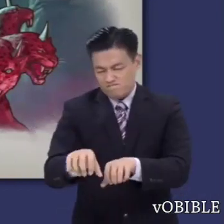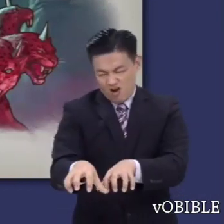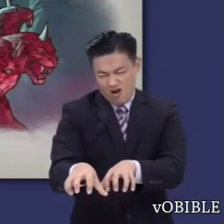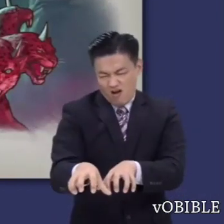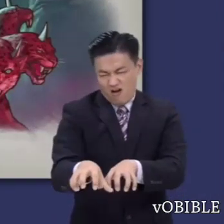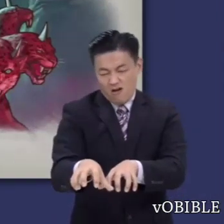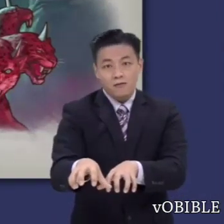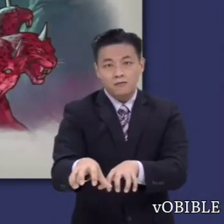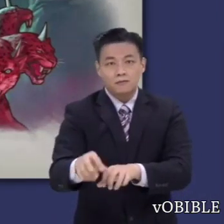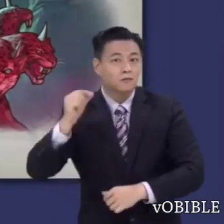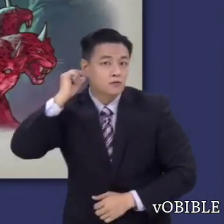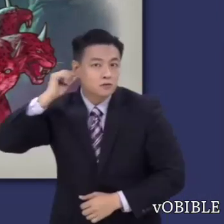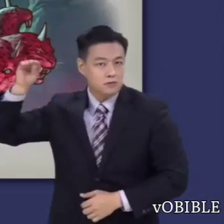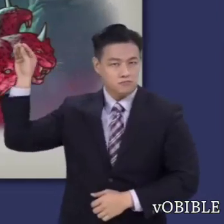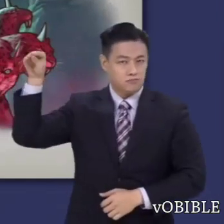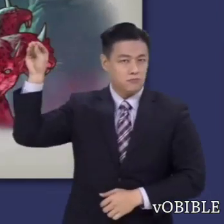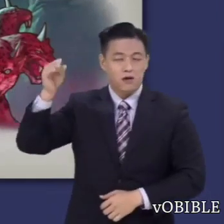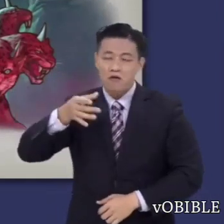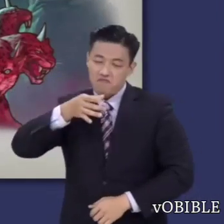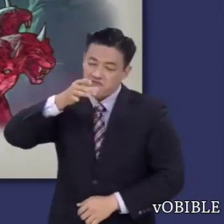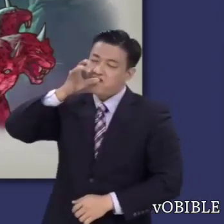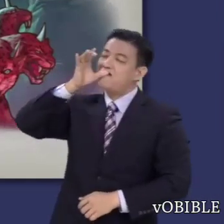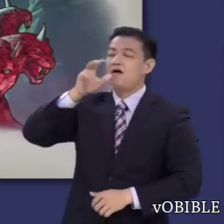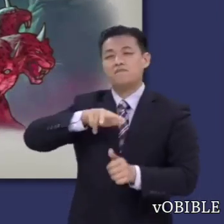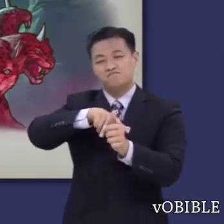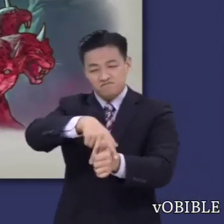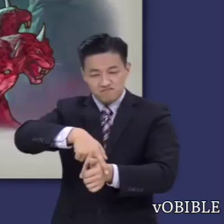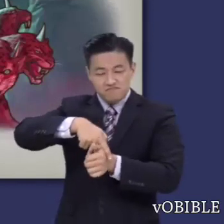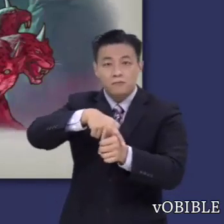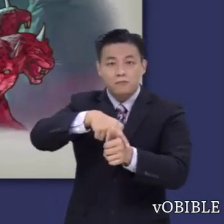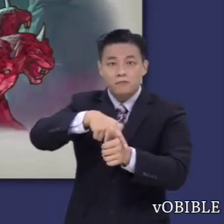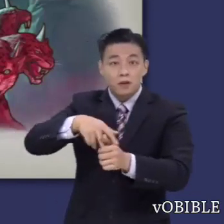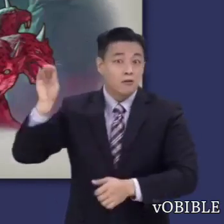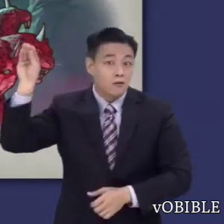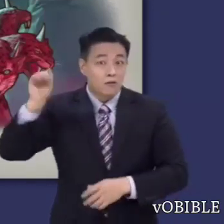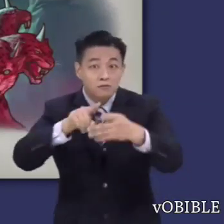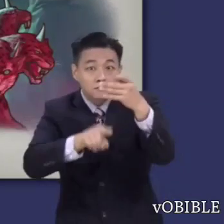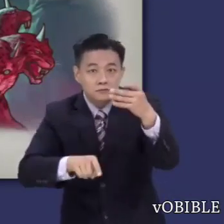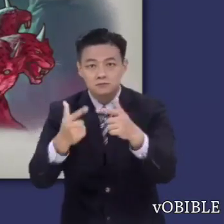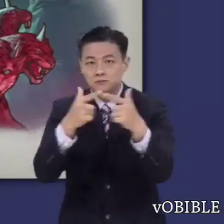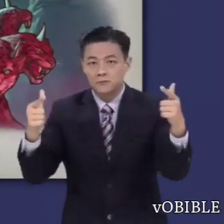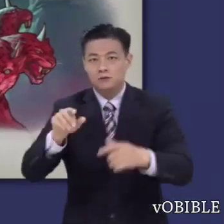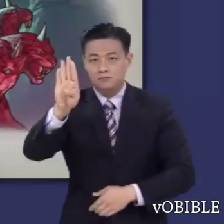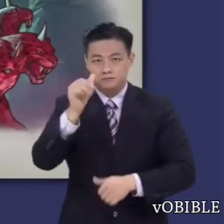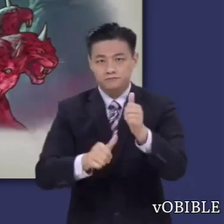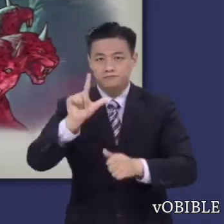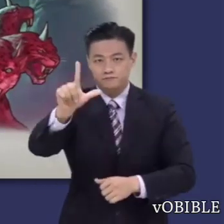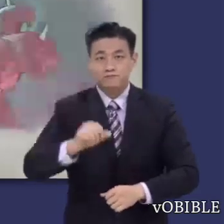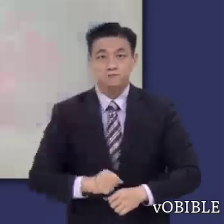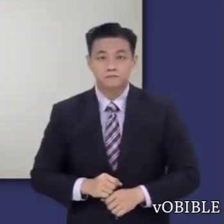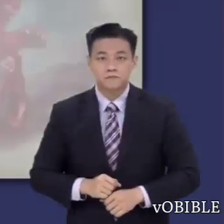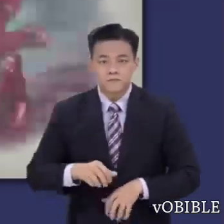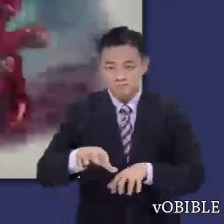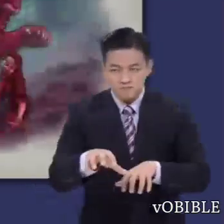伦。一开始，他骑在一头鲜红色的十角野兽身上，不过后来